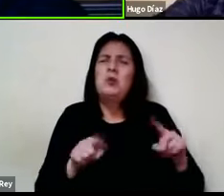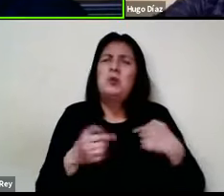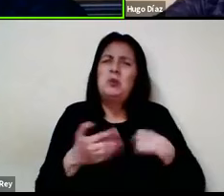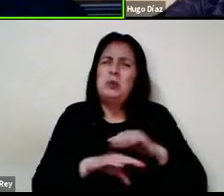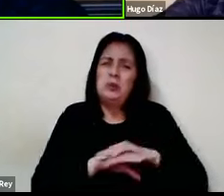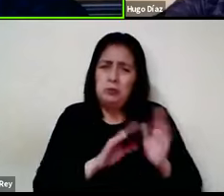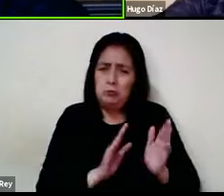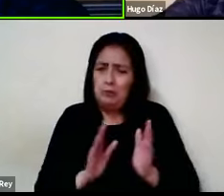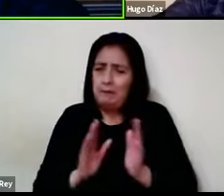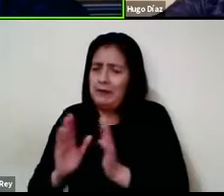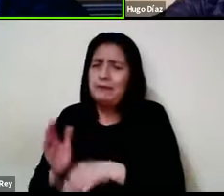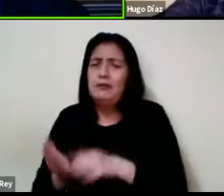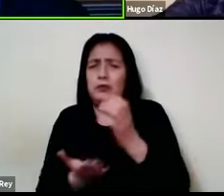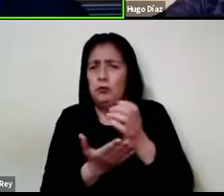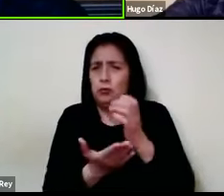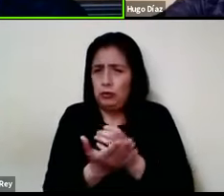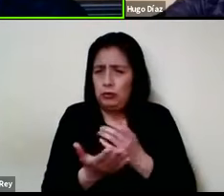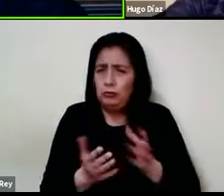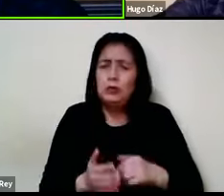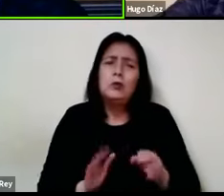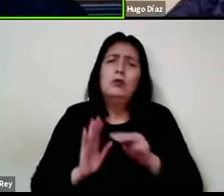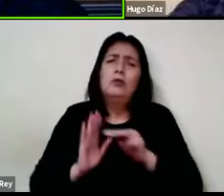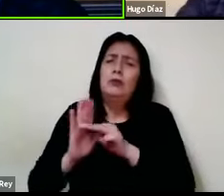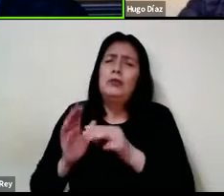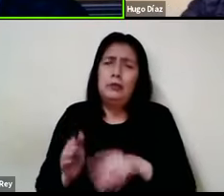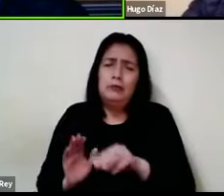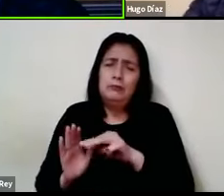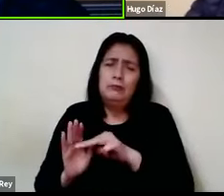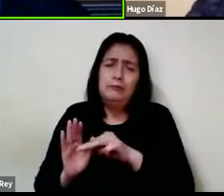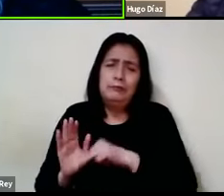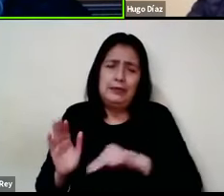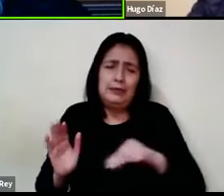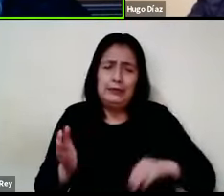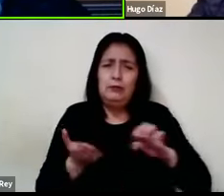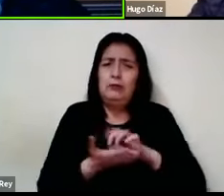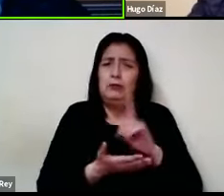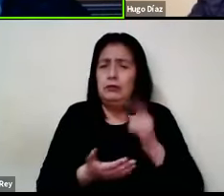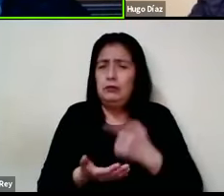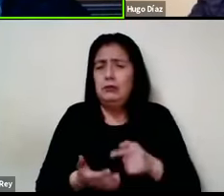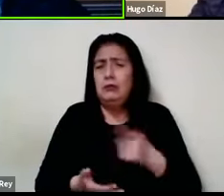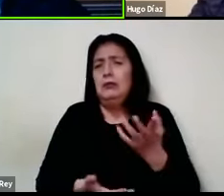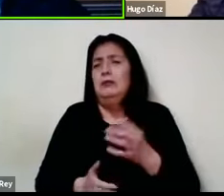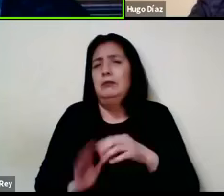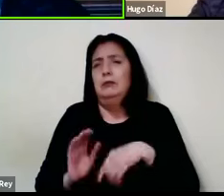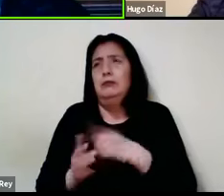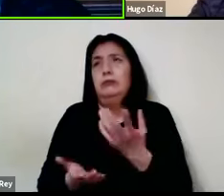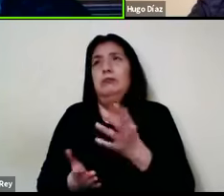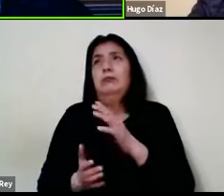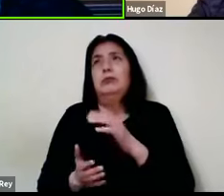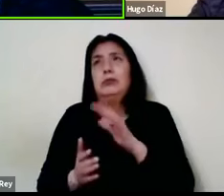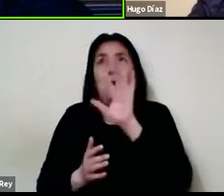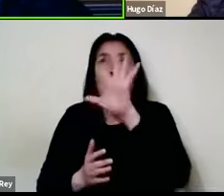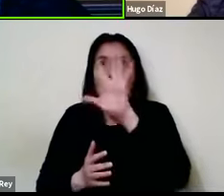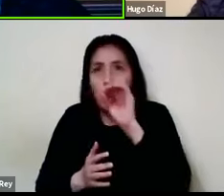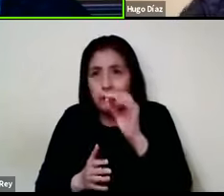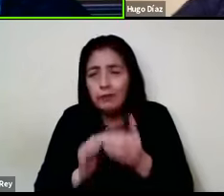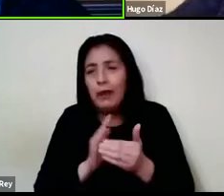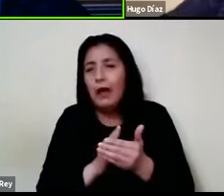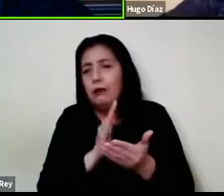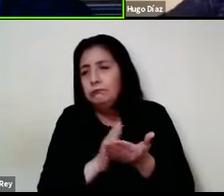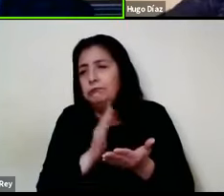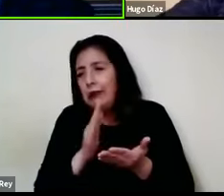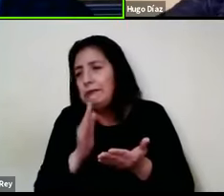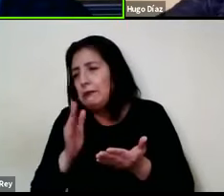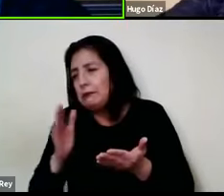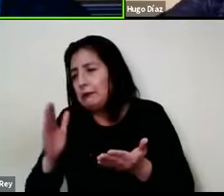planificación curricular, por ejemplo, con el modelo del Ministerio de Educación, tienes que hacer no menos de 50 pasos. ¿Cuáles son esos